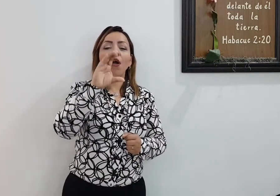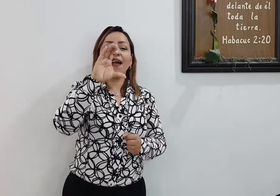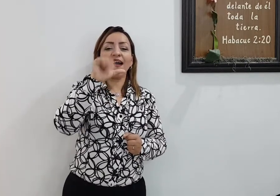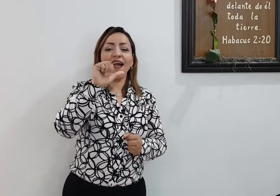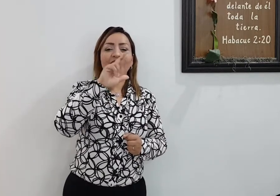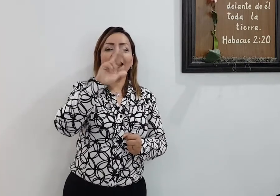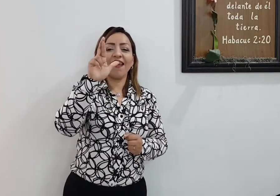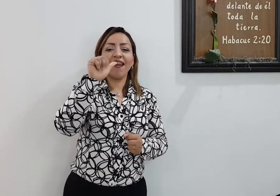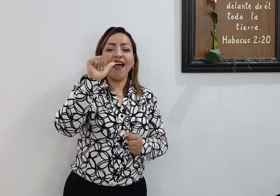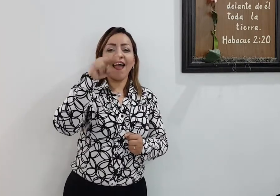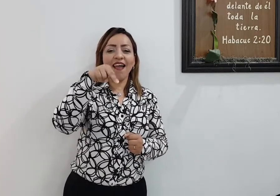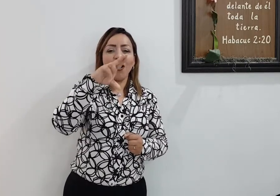¿Y cuántos años tienes?